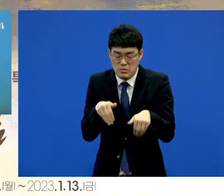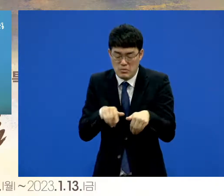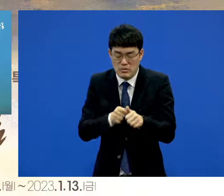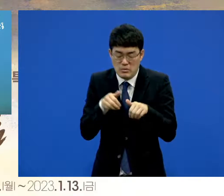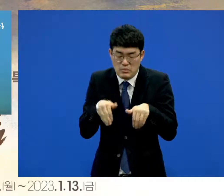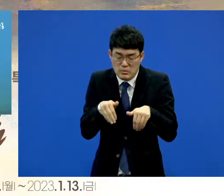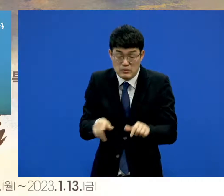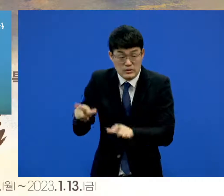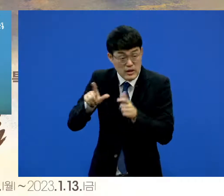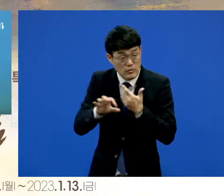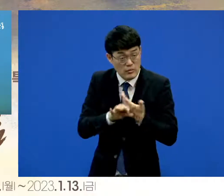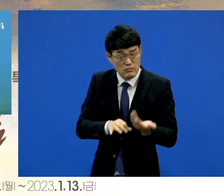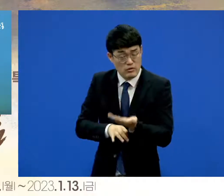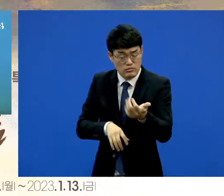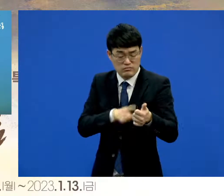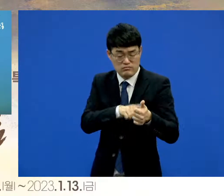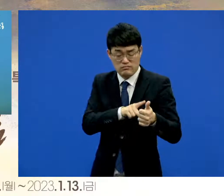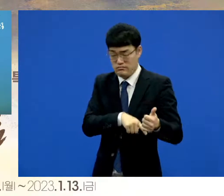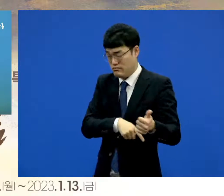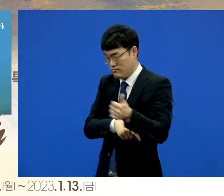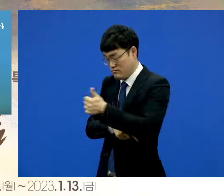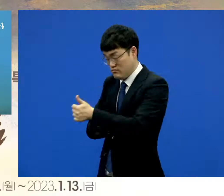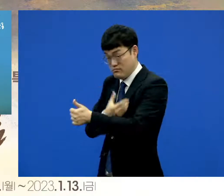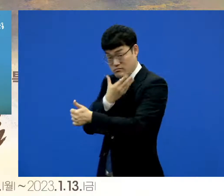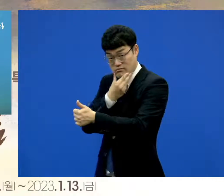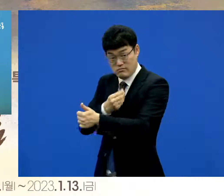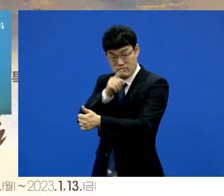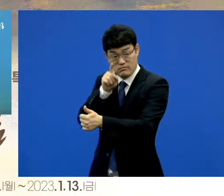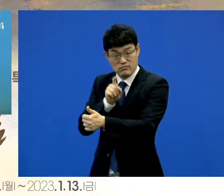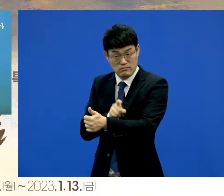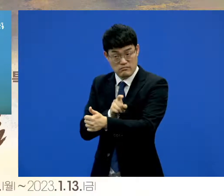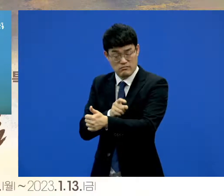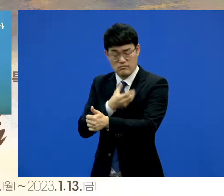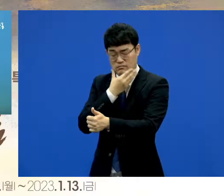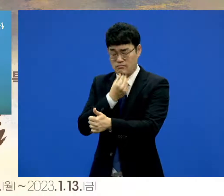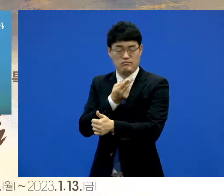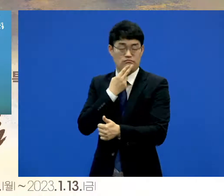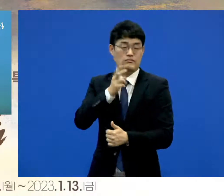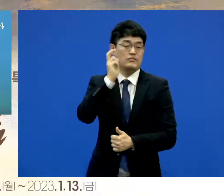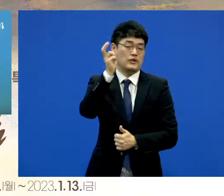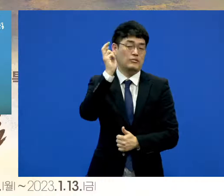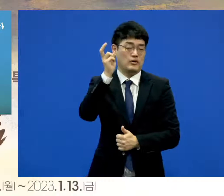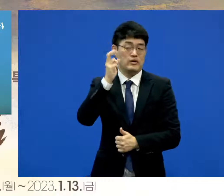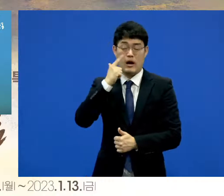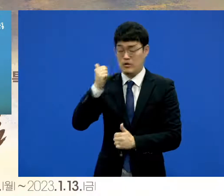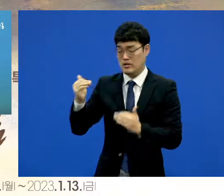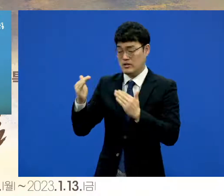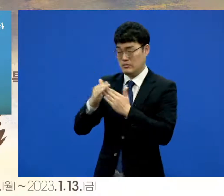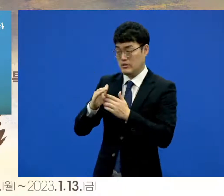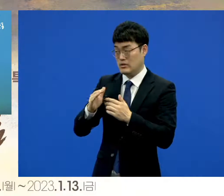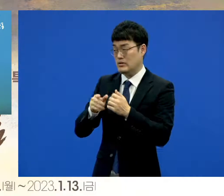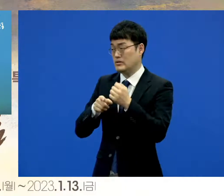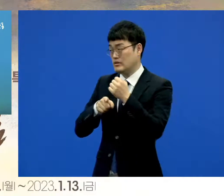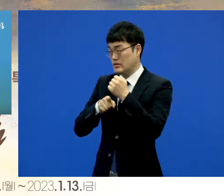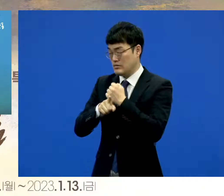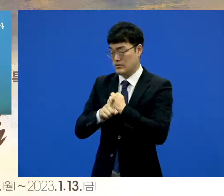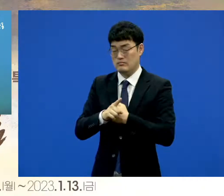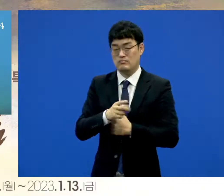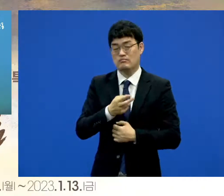그렇다면 아버지 집으로 돌아가는 것은 큰 의미가 없습니다. 아버지의 집이 아니라 아버지에게로